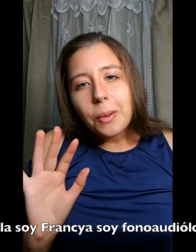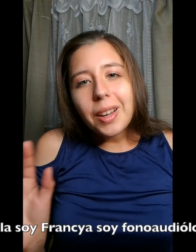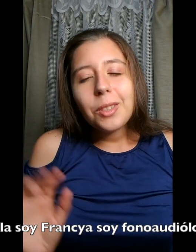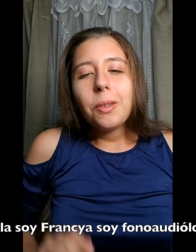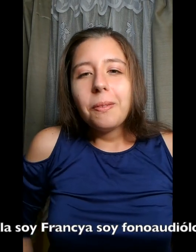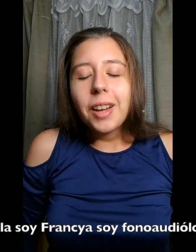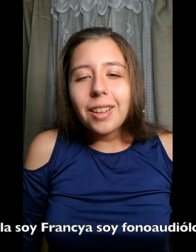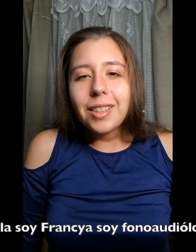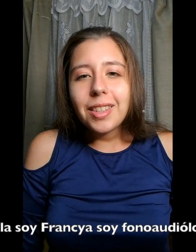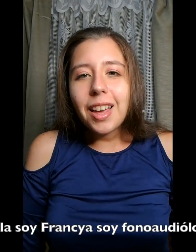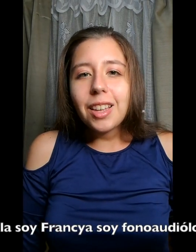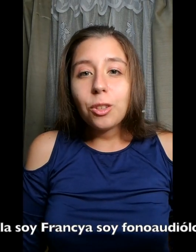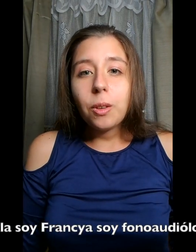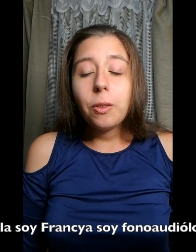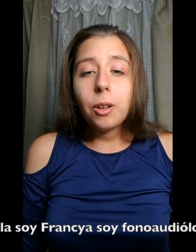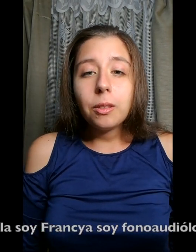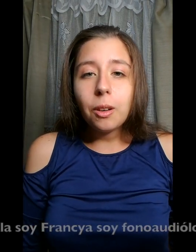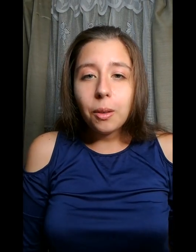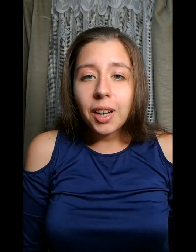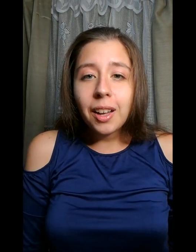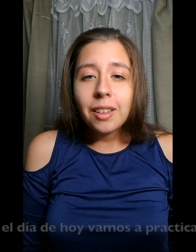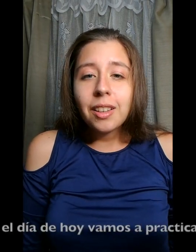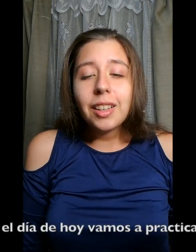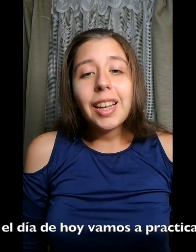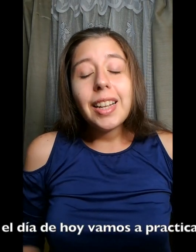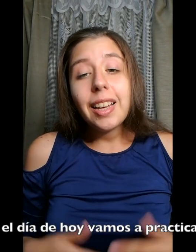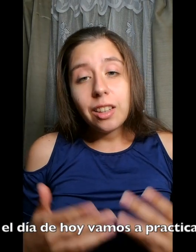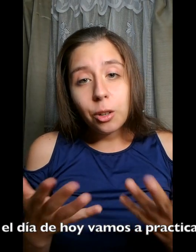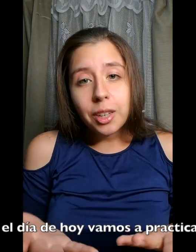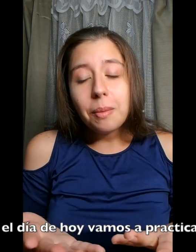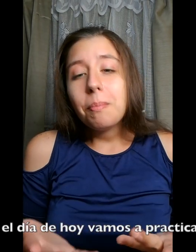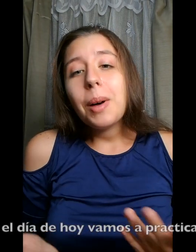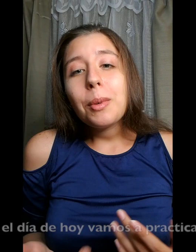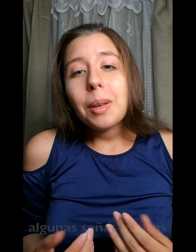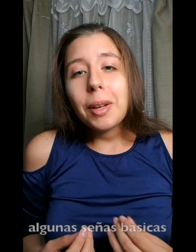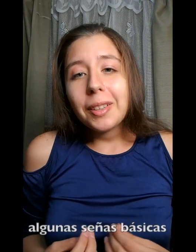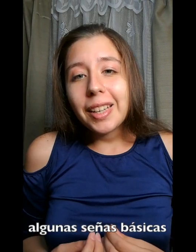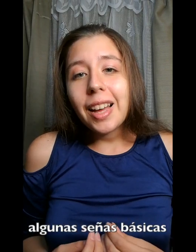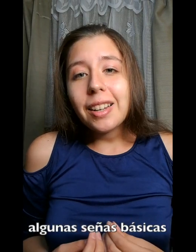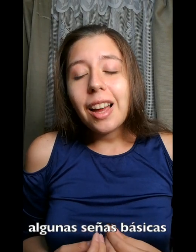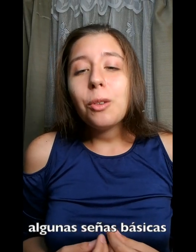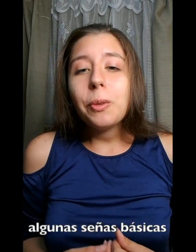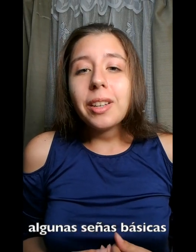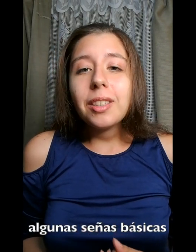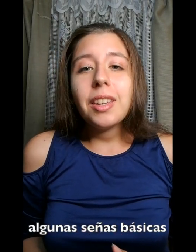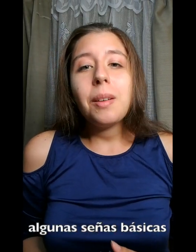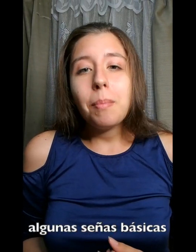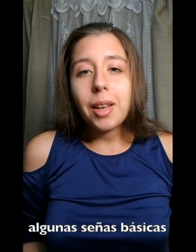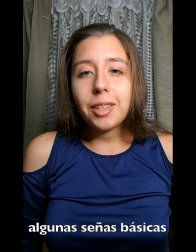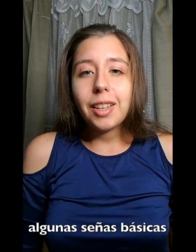Hola, soy Francia, soy fonoaudióloga y el día de hoy vamos a practicar algunas señas